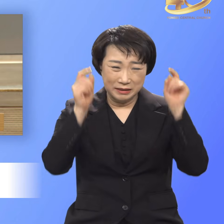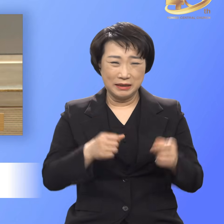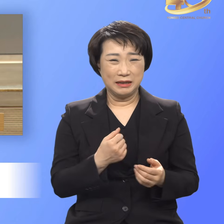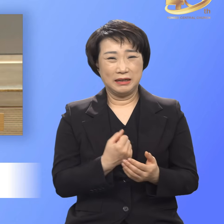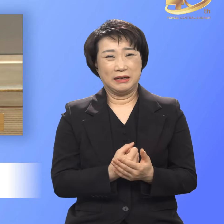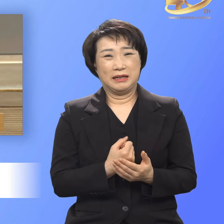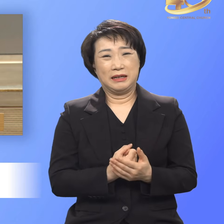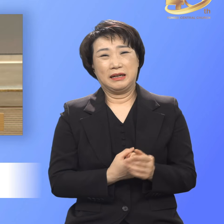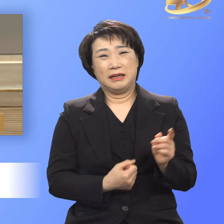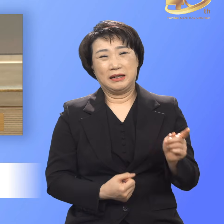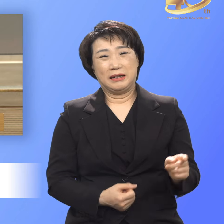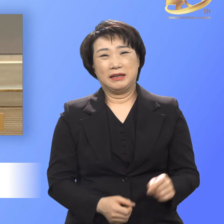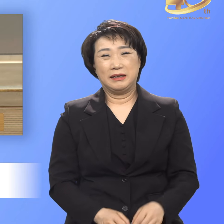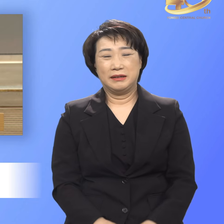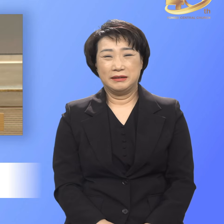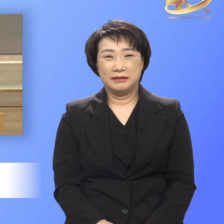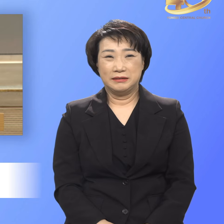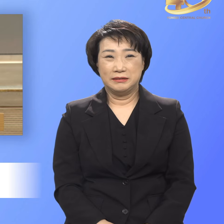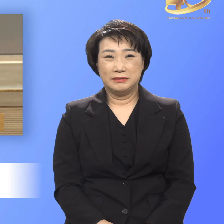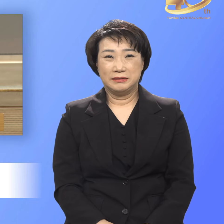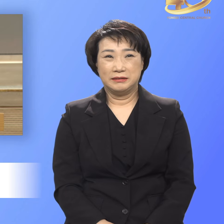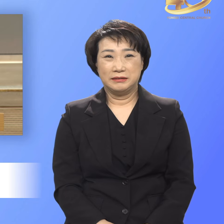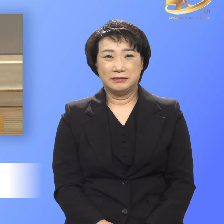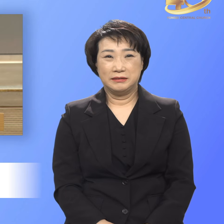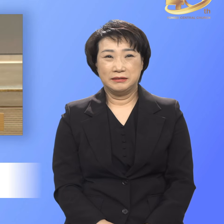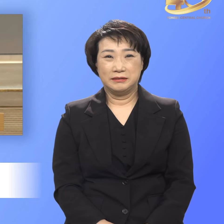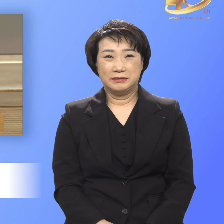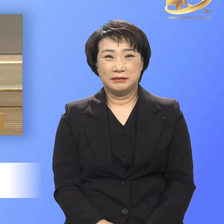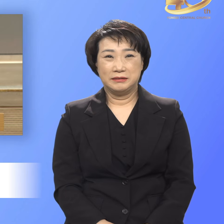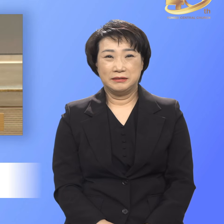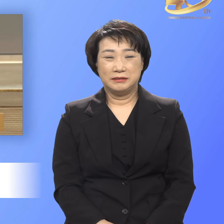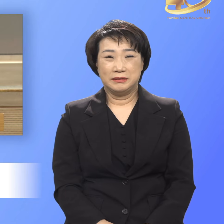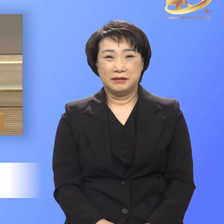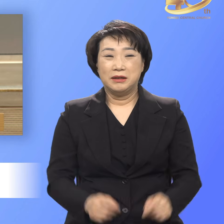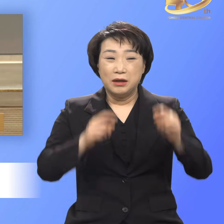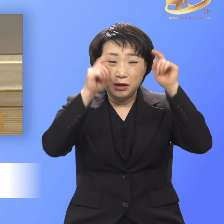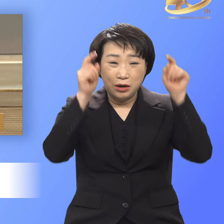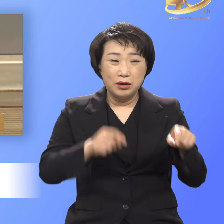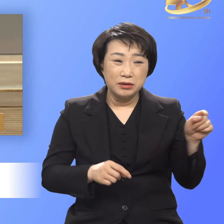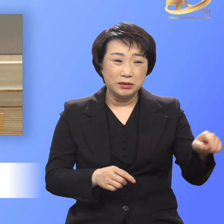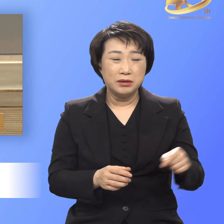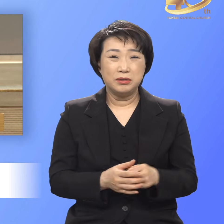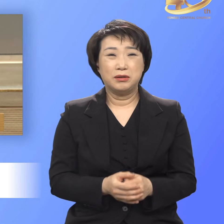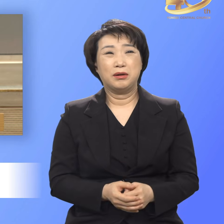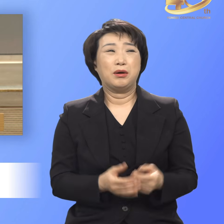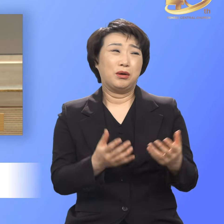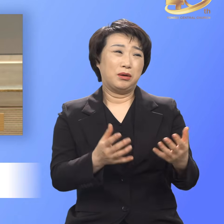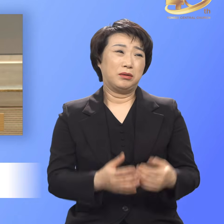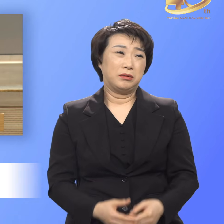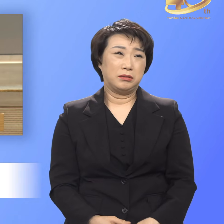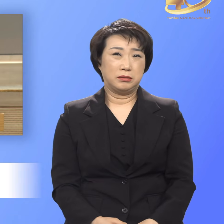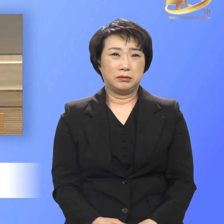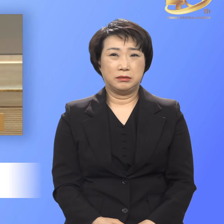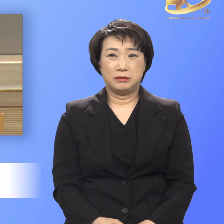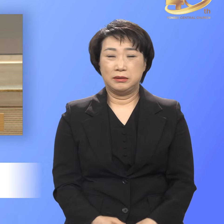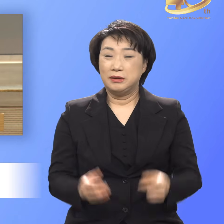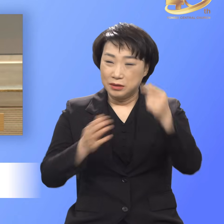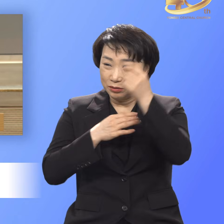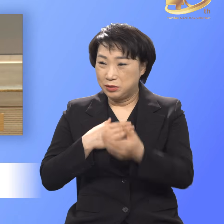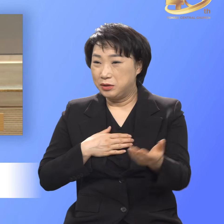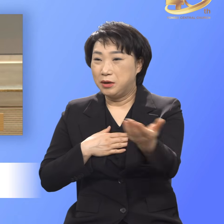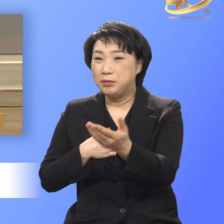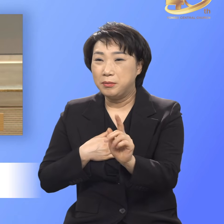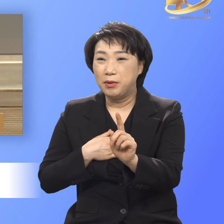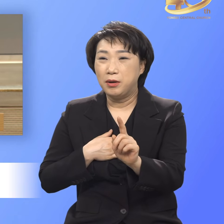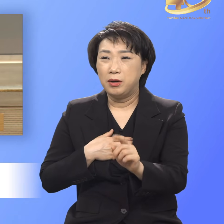어리석다. 그러는 거예요. 어리석음이 동거하고 나는 우리 교회 내렸을 때 보면